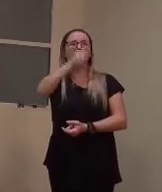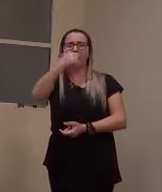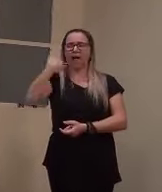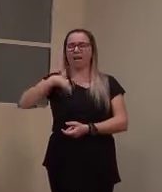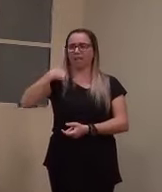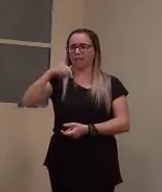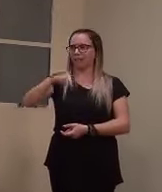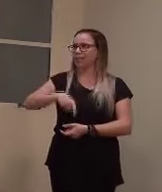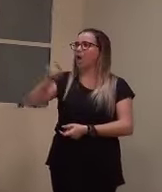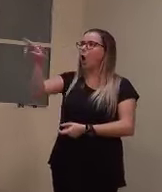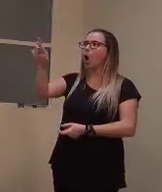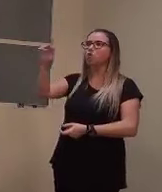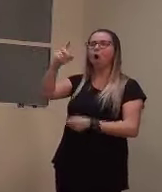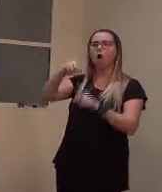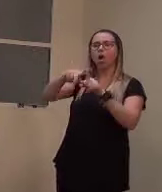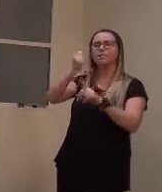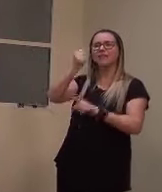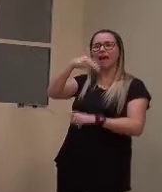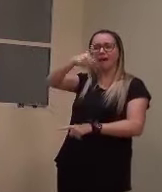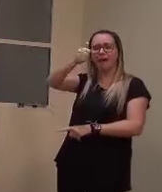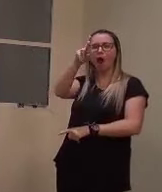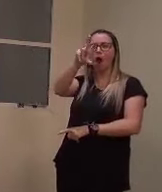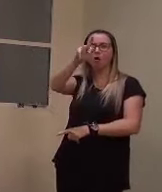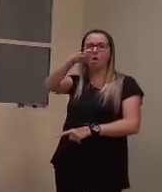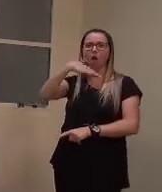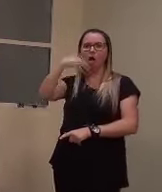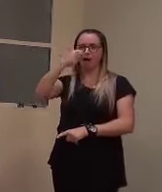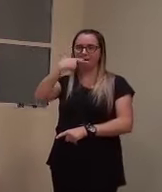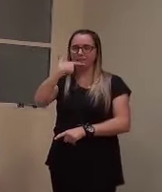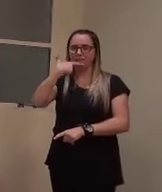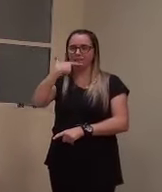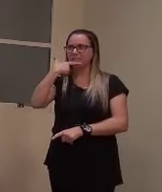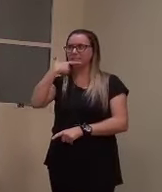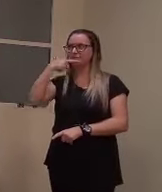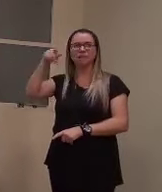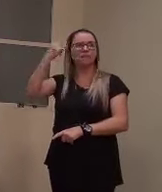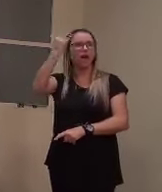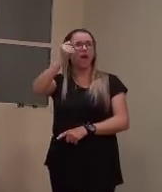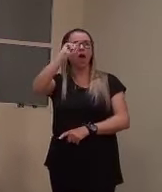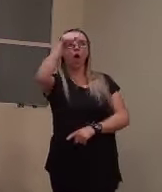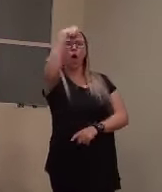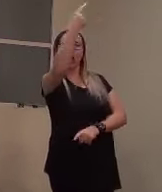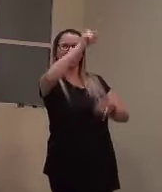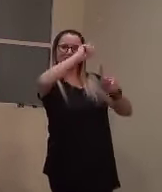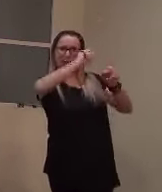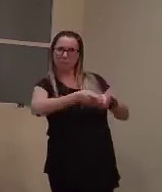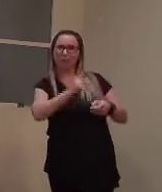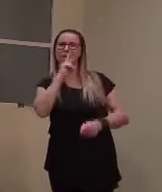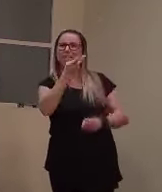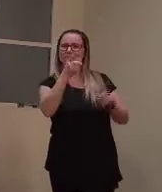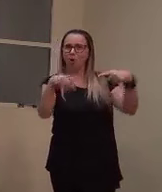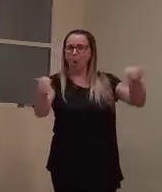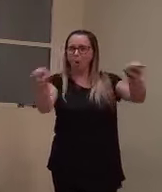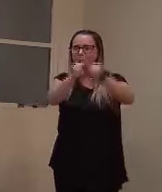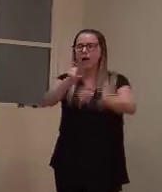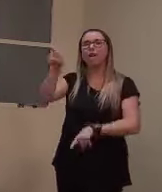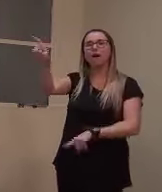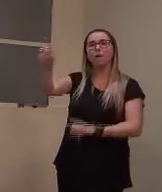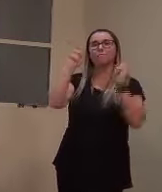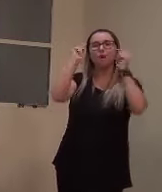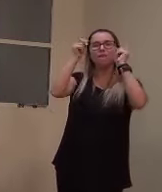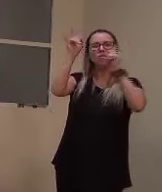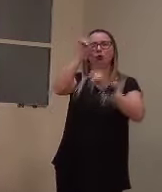rosada roja 2 ahí hay una colega roman también conocido rojas un profesor